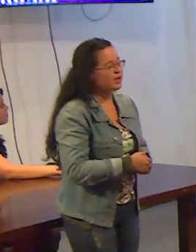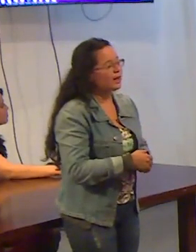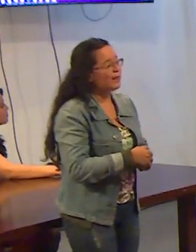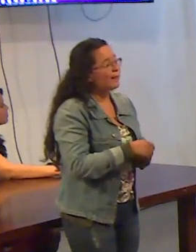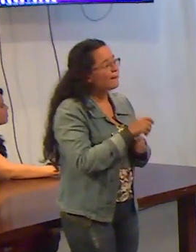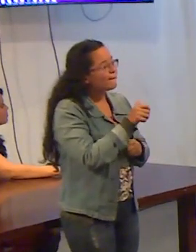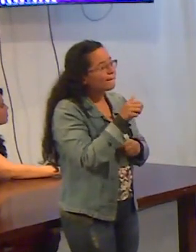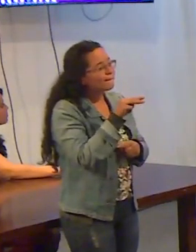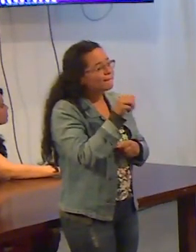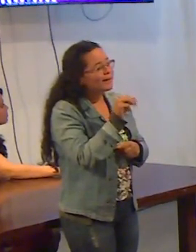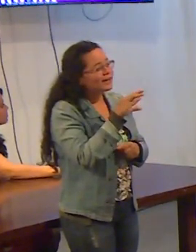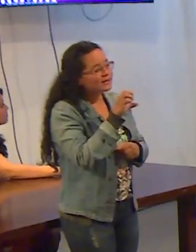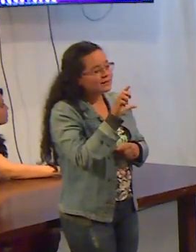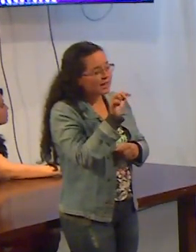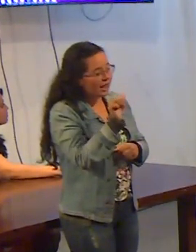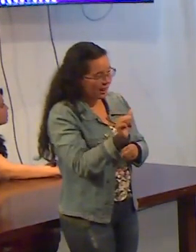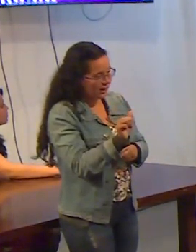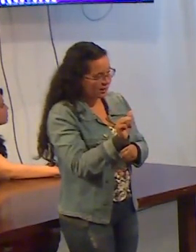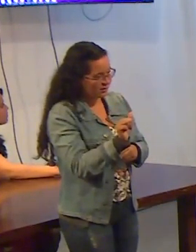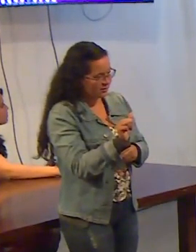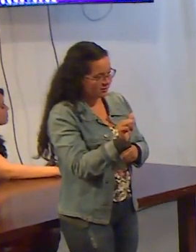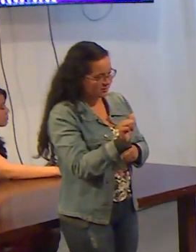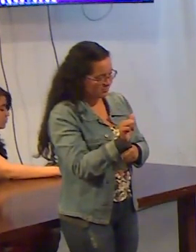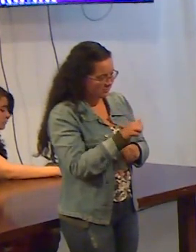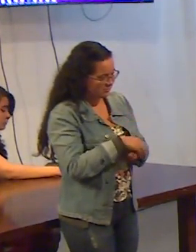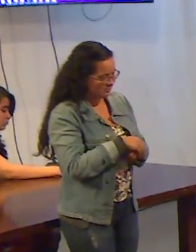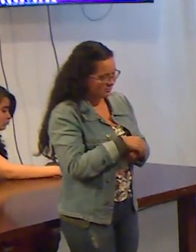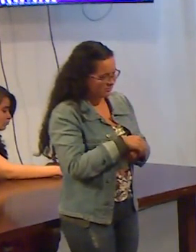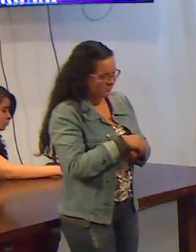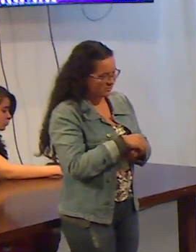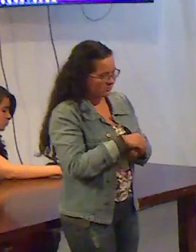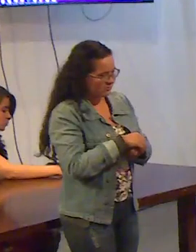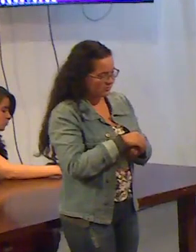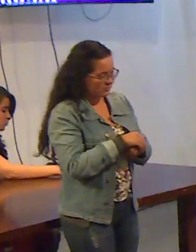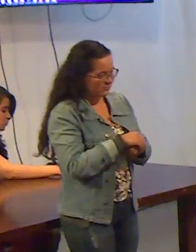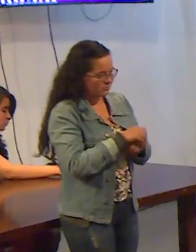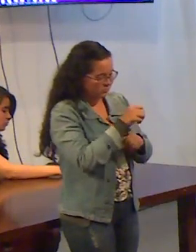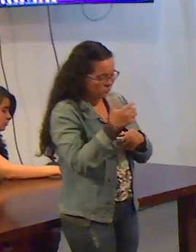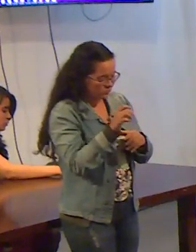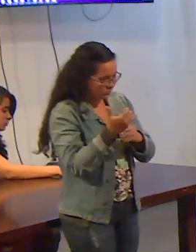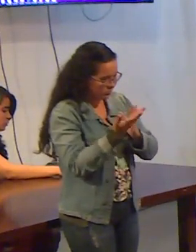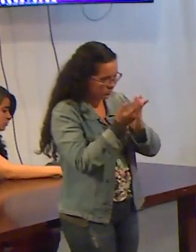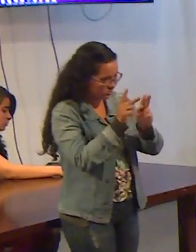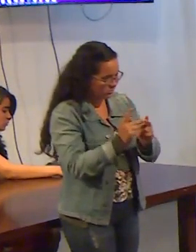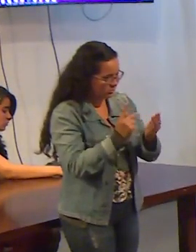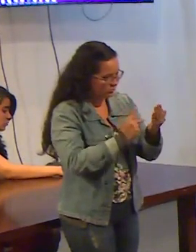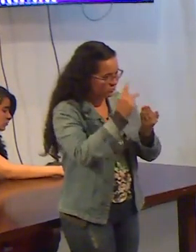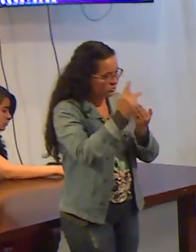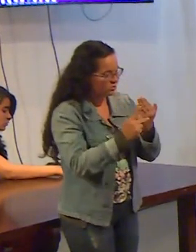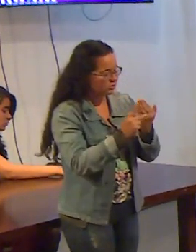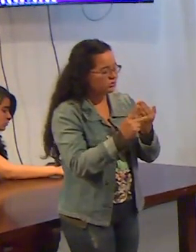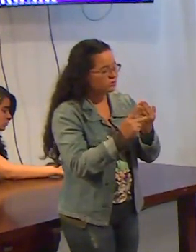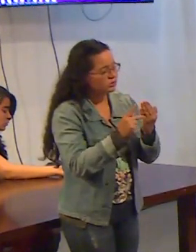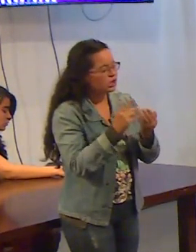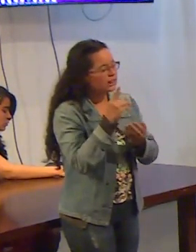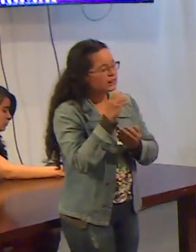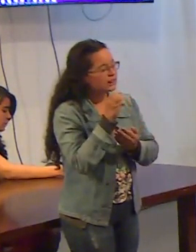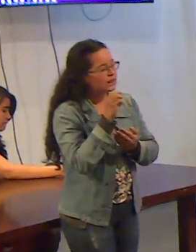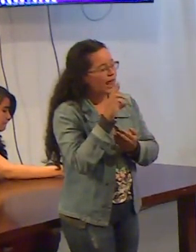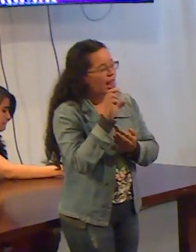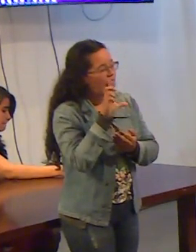Marcela Bautista es una estudiante del proyecto en el que tenemos con Erly.